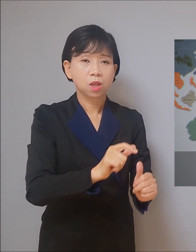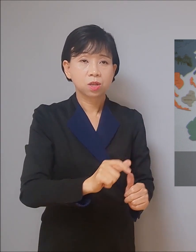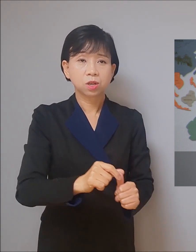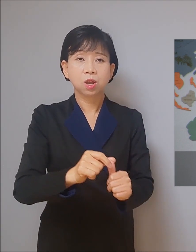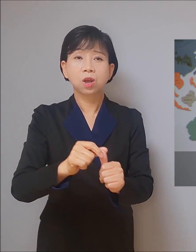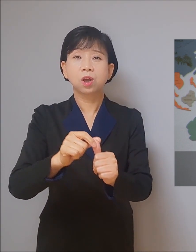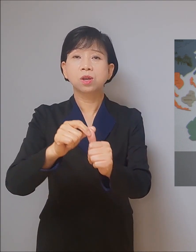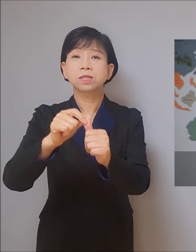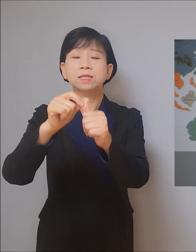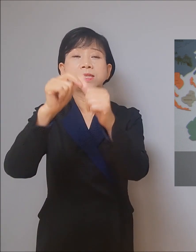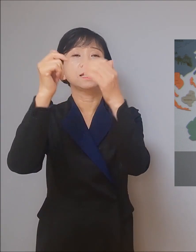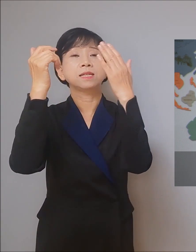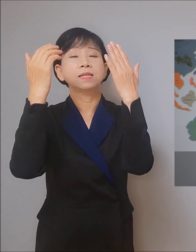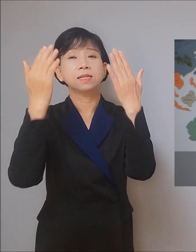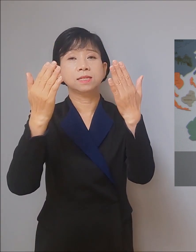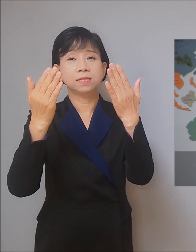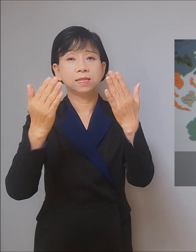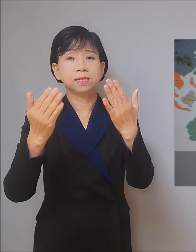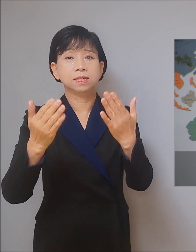죄악에서